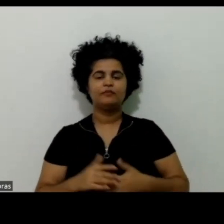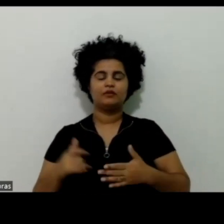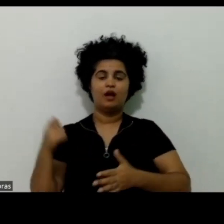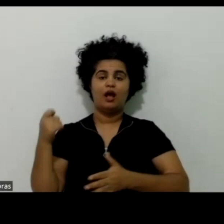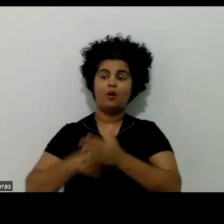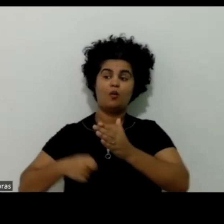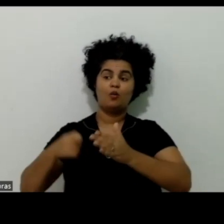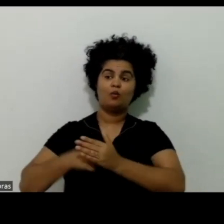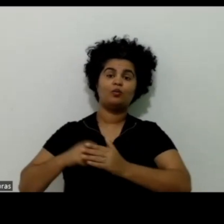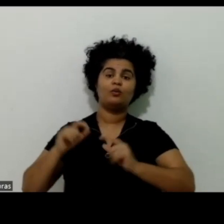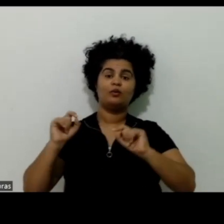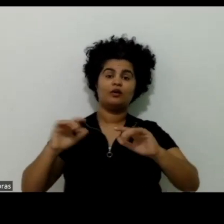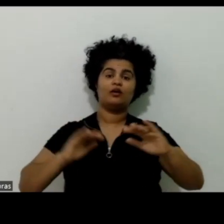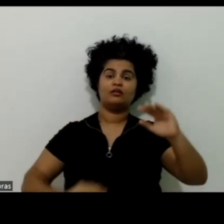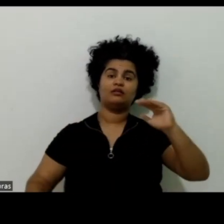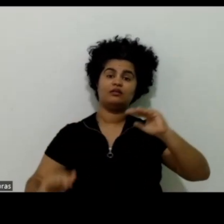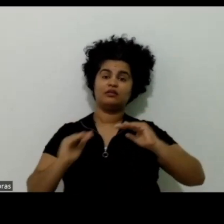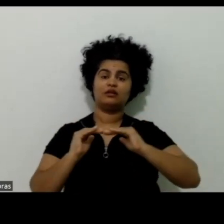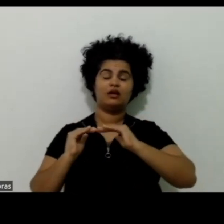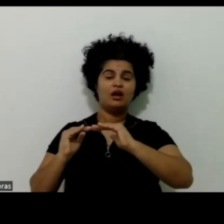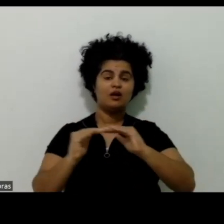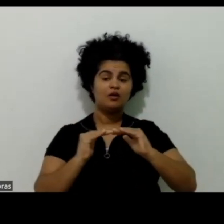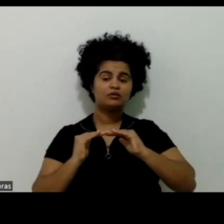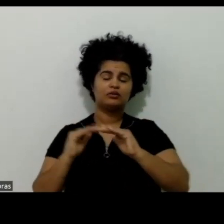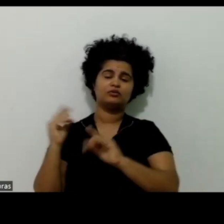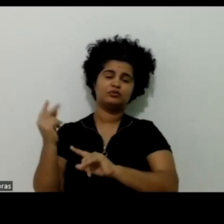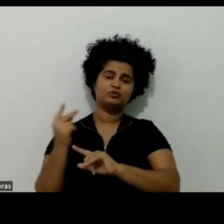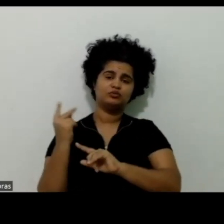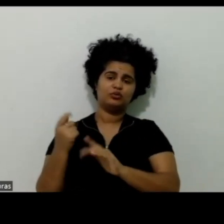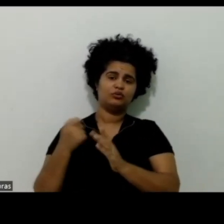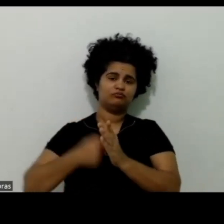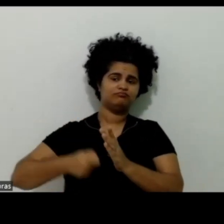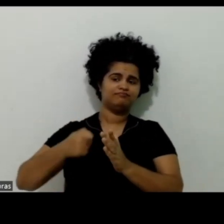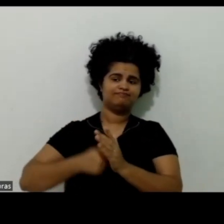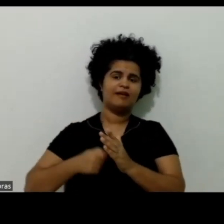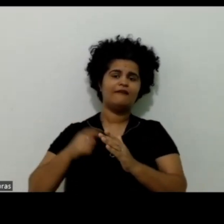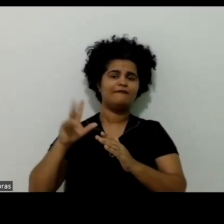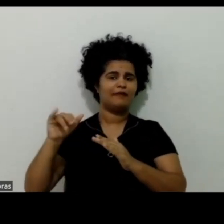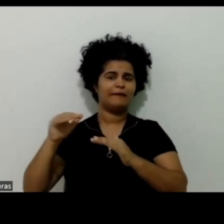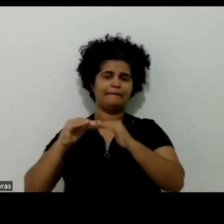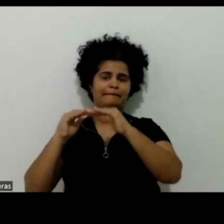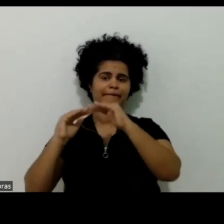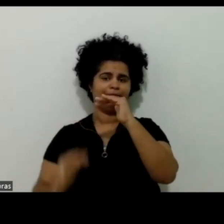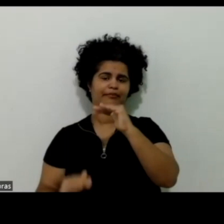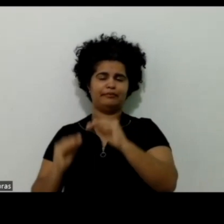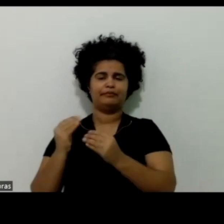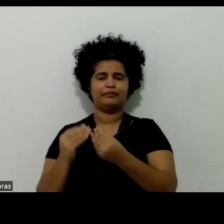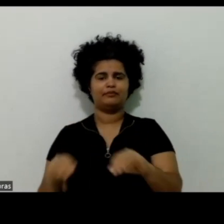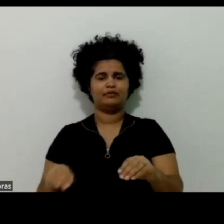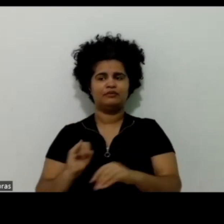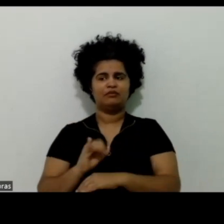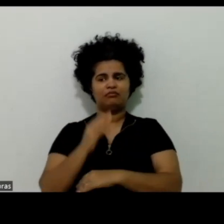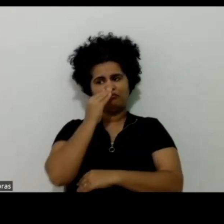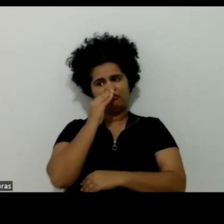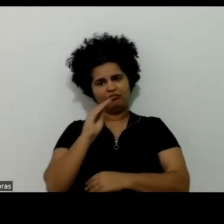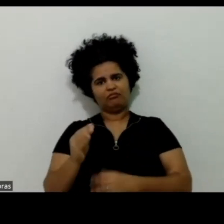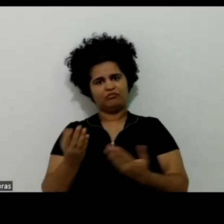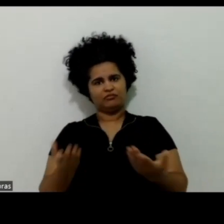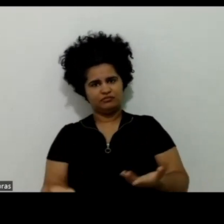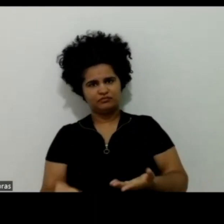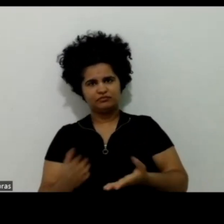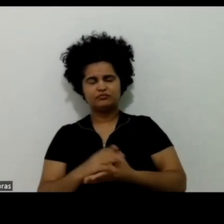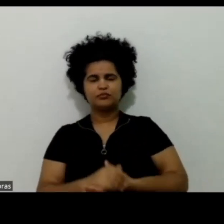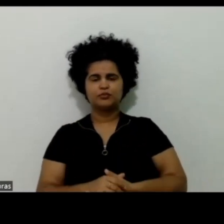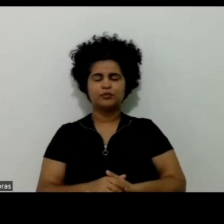e seculares que atravessam essas populações, né? E aí, assim, a gente vive um momento muito particular no serviço